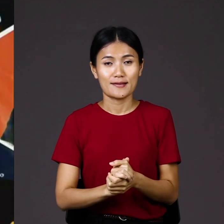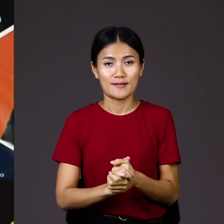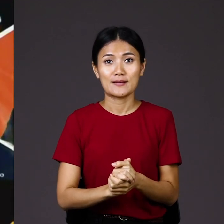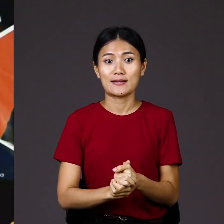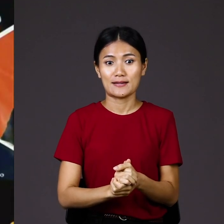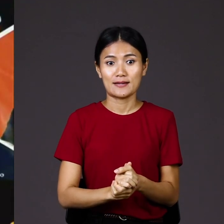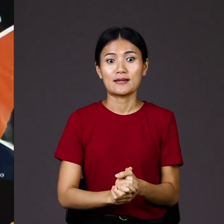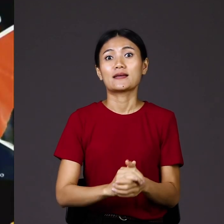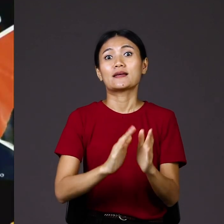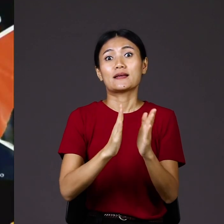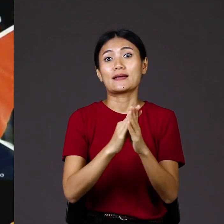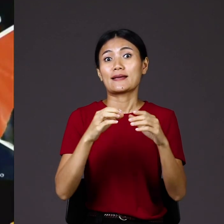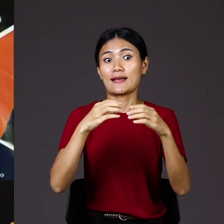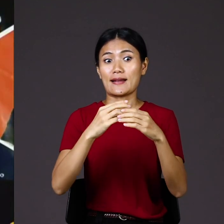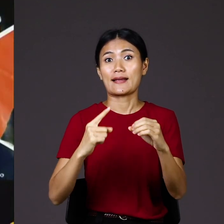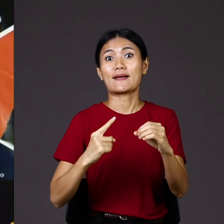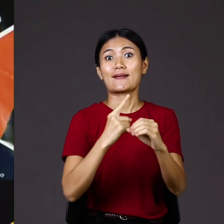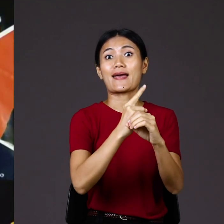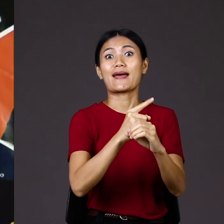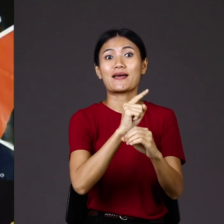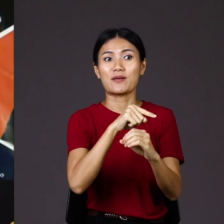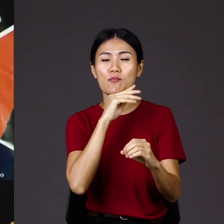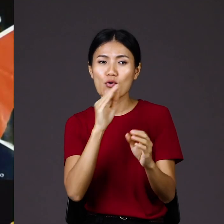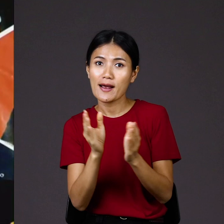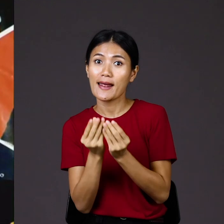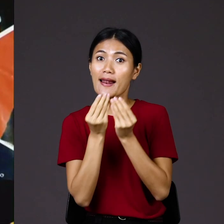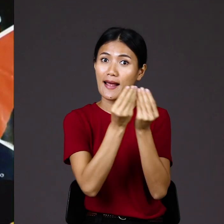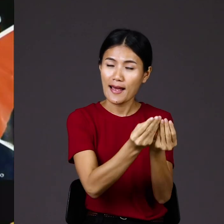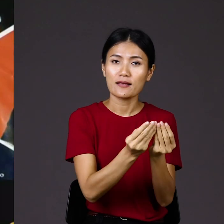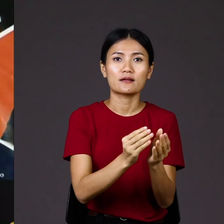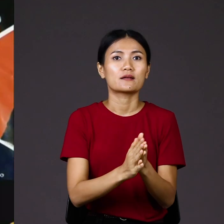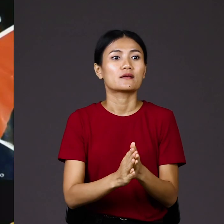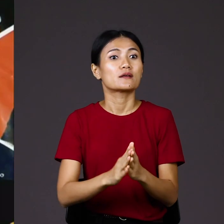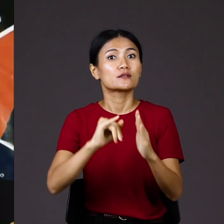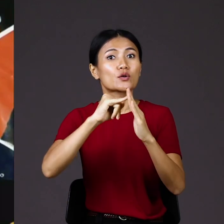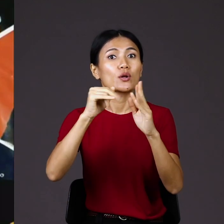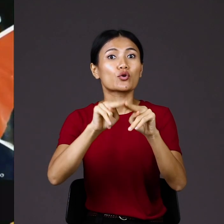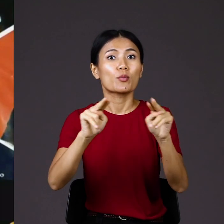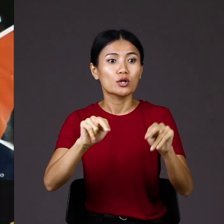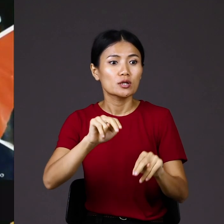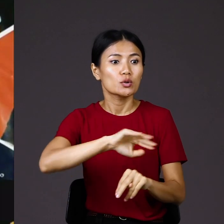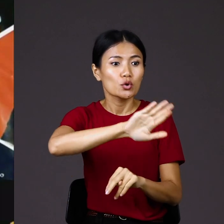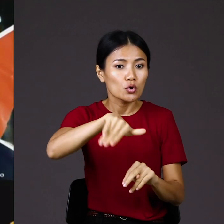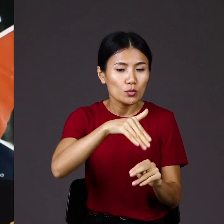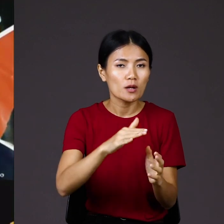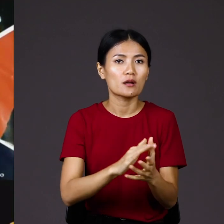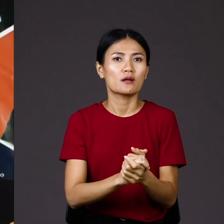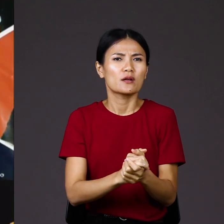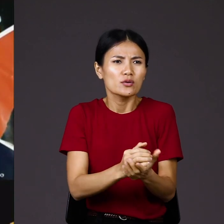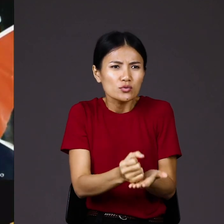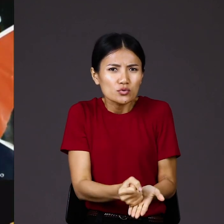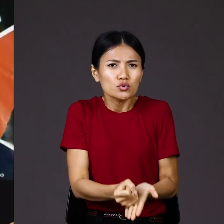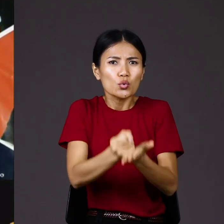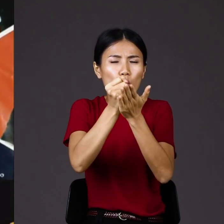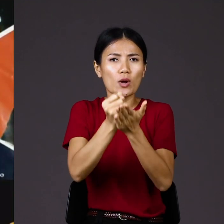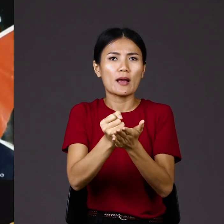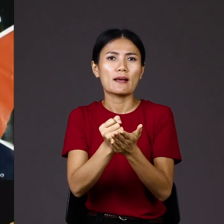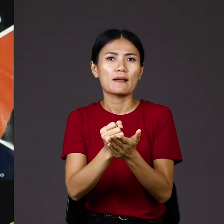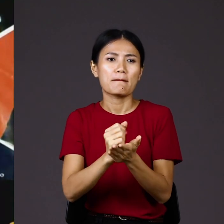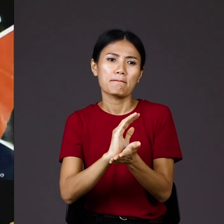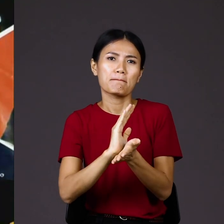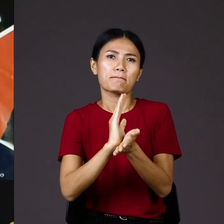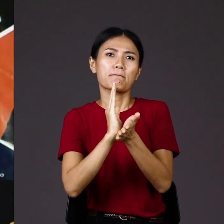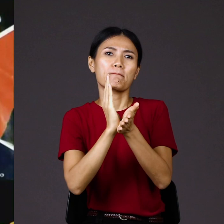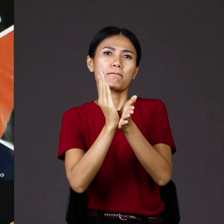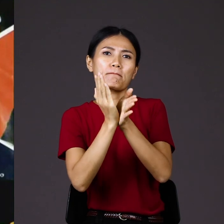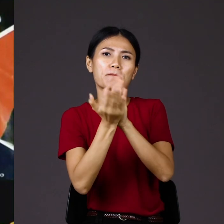คณะก้าวหน้าจังหวัดนนทบุรีท่านยังได้เป็นส่วนหนึ่งของการเปลี่ยนแปลงผลัก